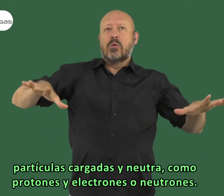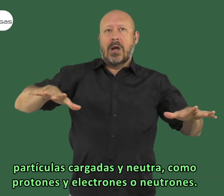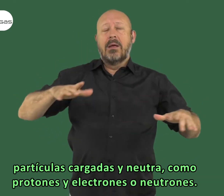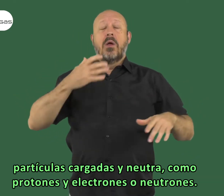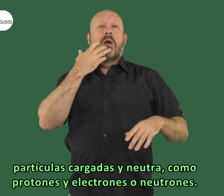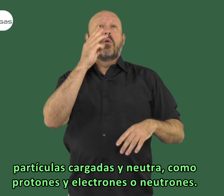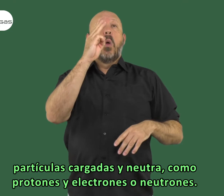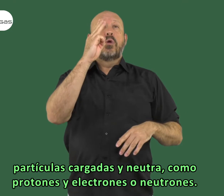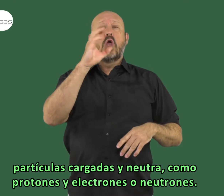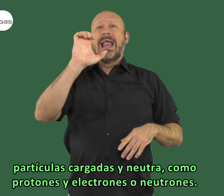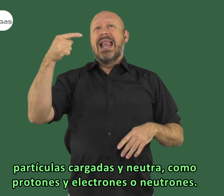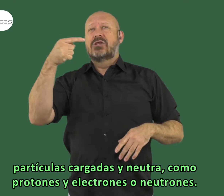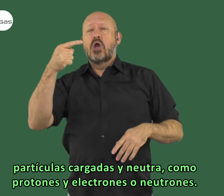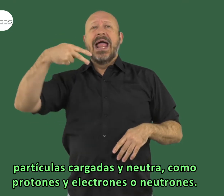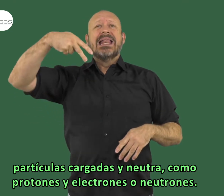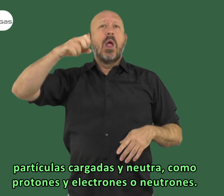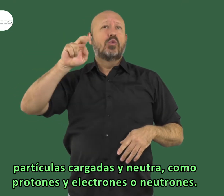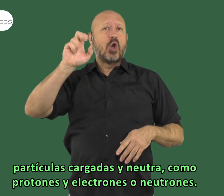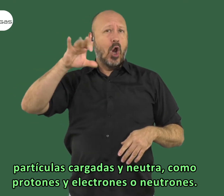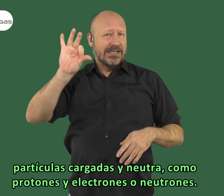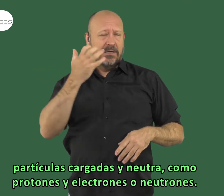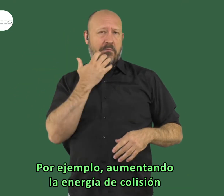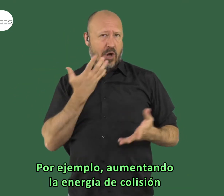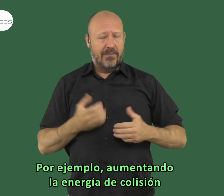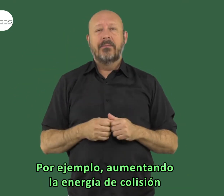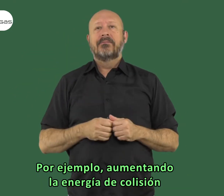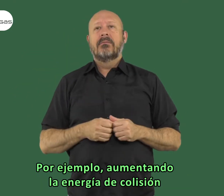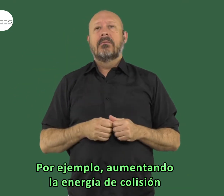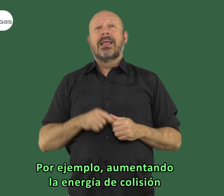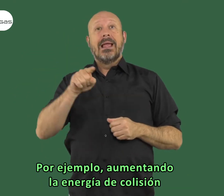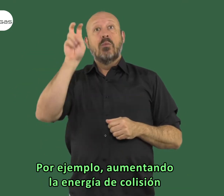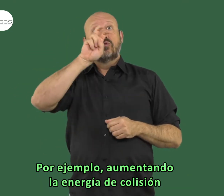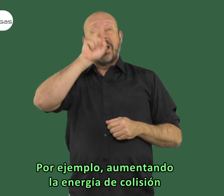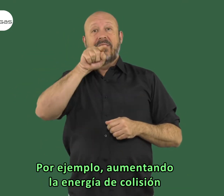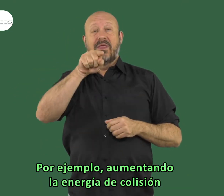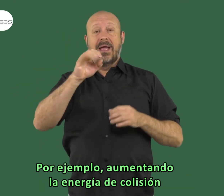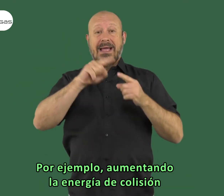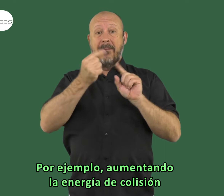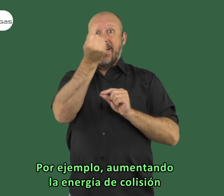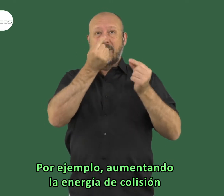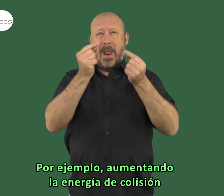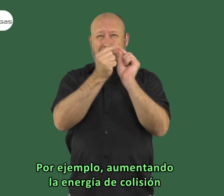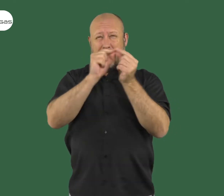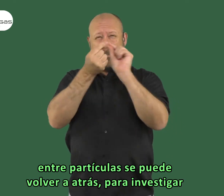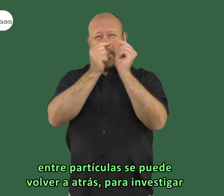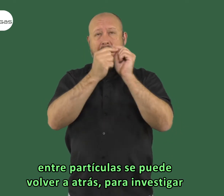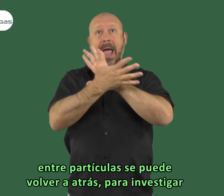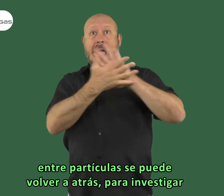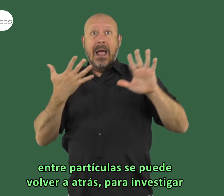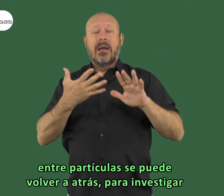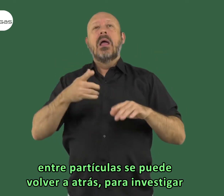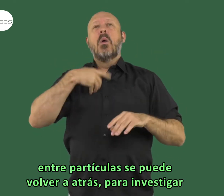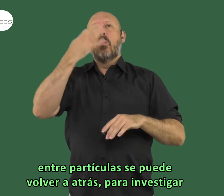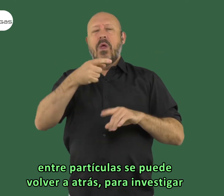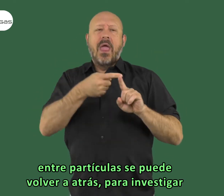y neutras, como protones, electrones o neutrones, por ejemplo. Aumentando la energía de colisión entre partículas,